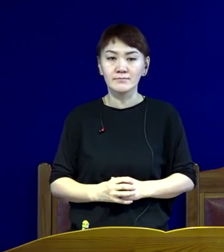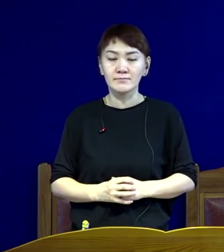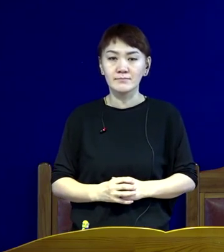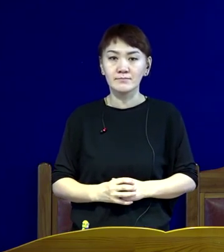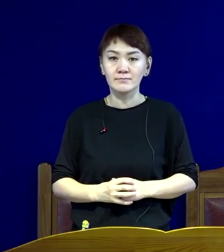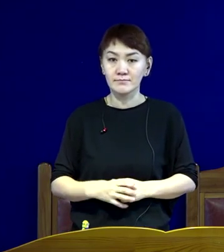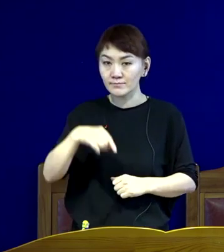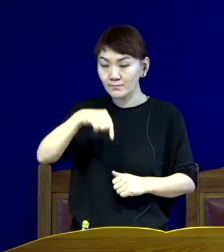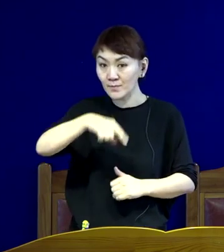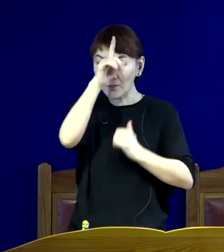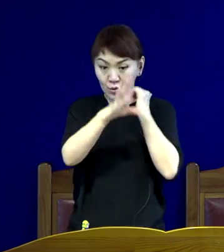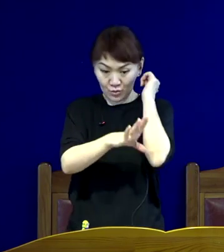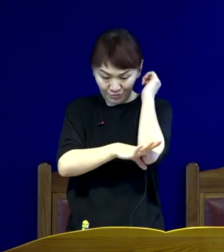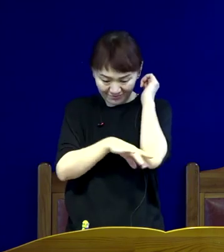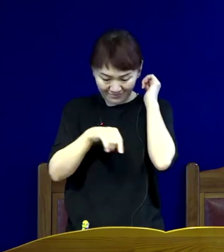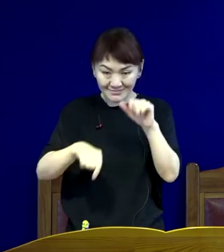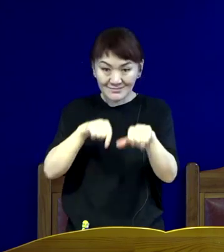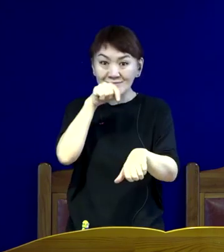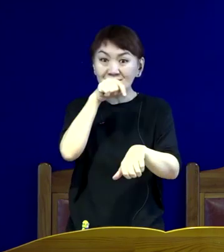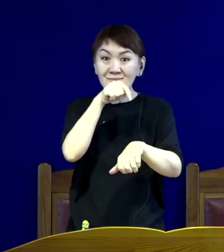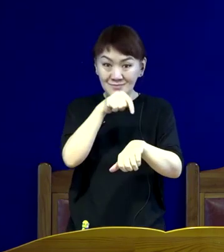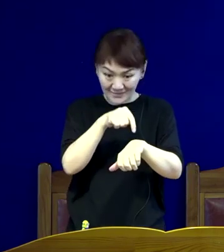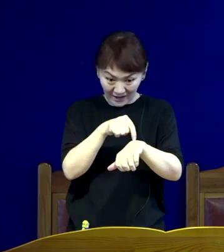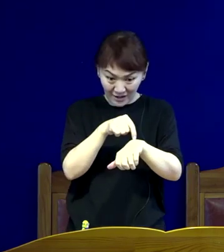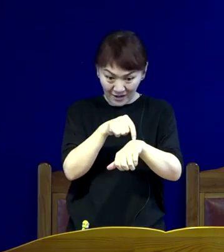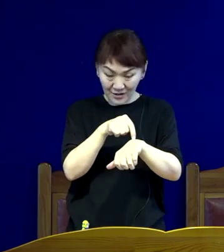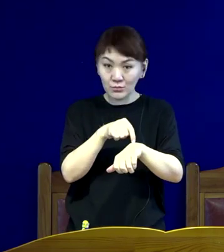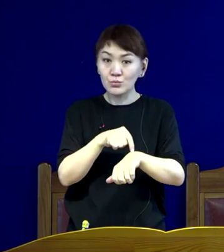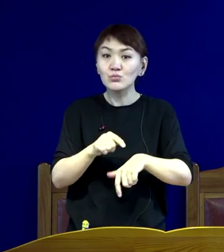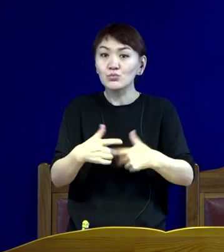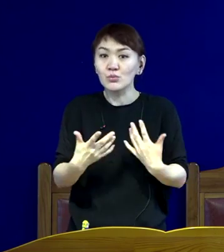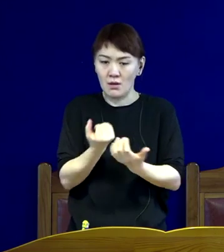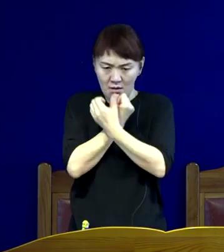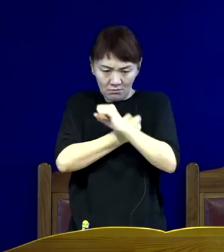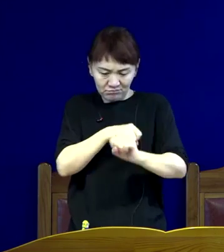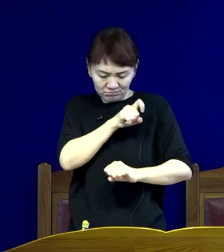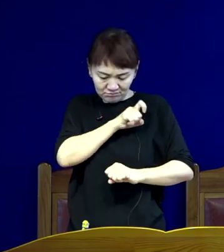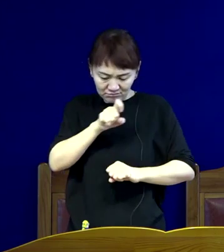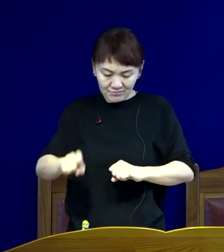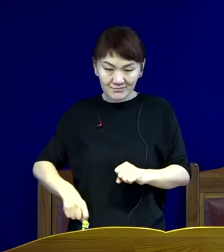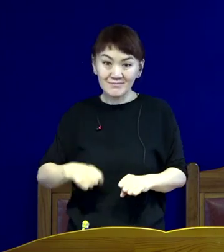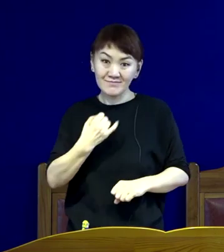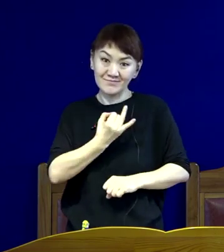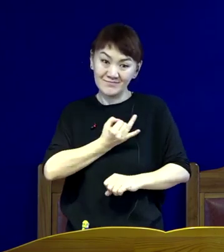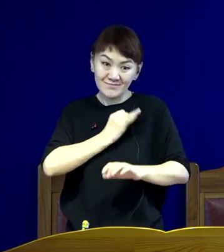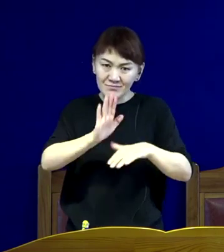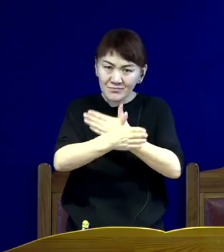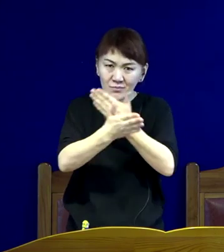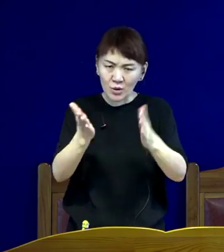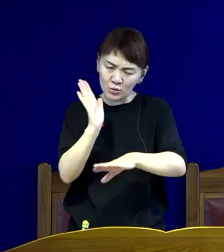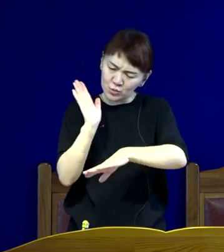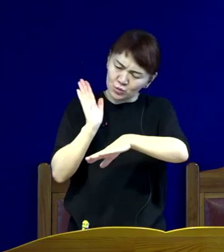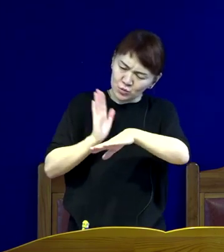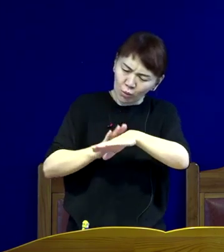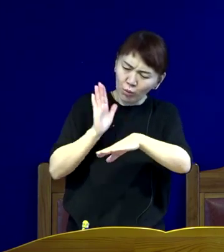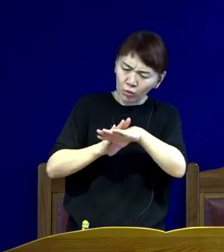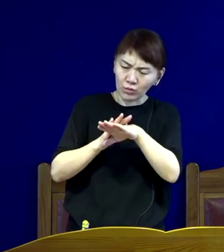구원받은 그리스도인들이 배워야 하는 많은 내용들 가운데 가정에 대한 말씀을